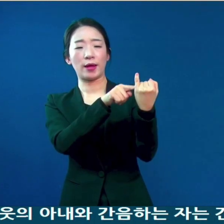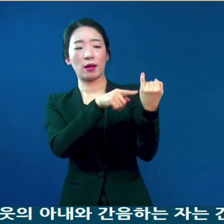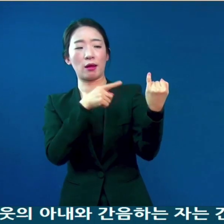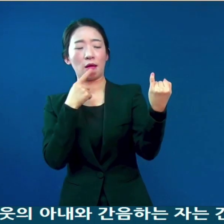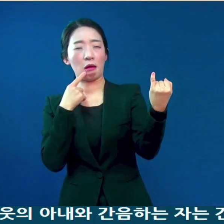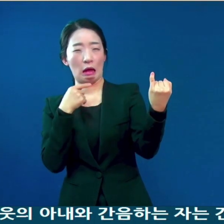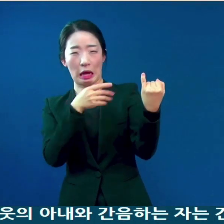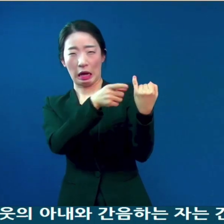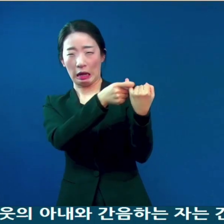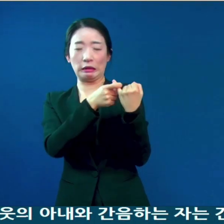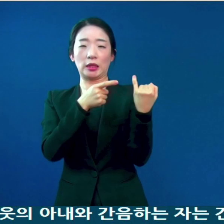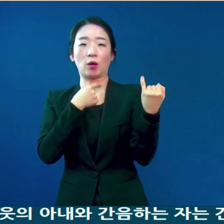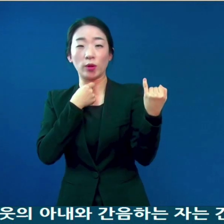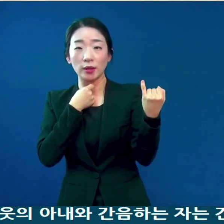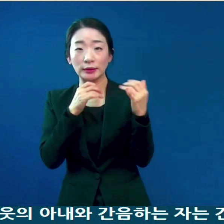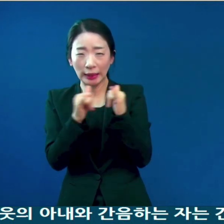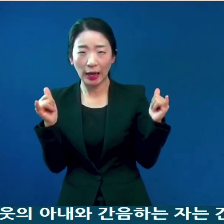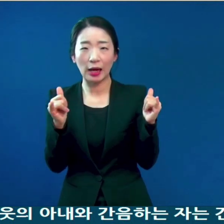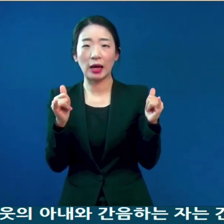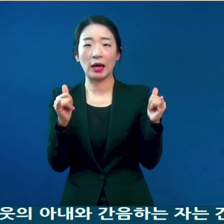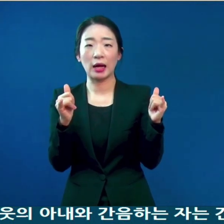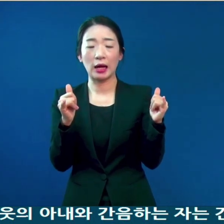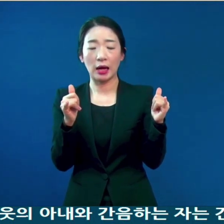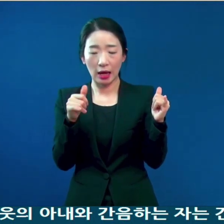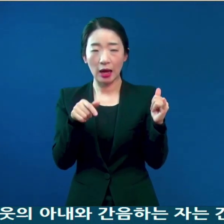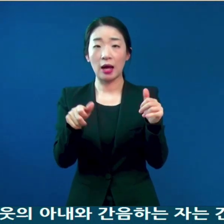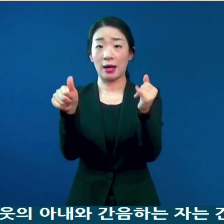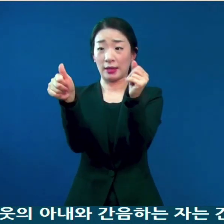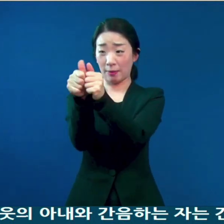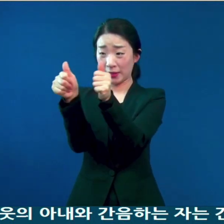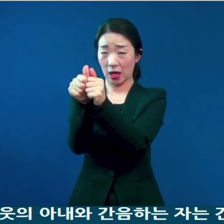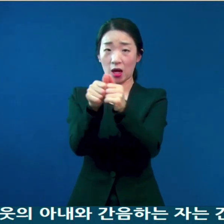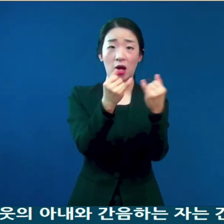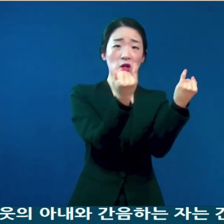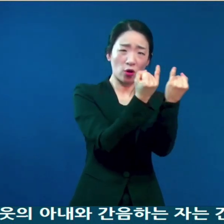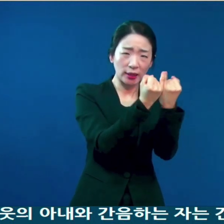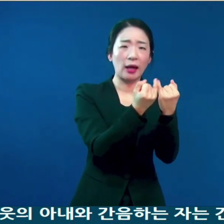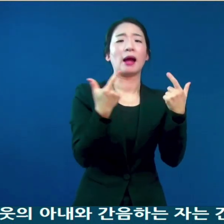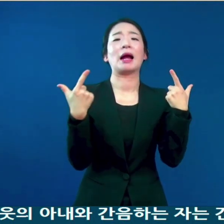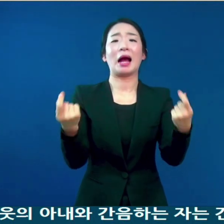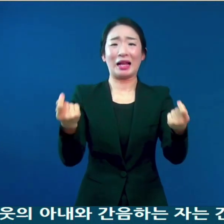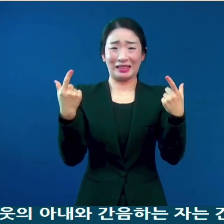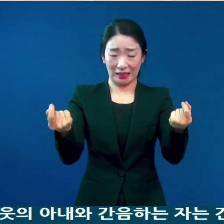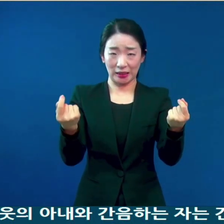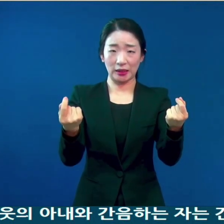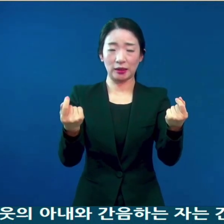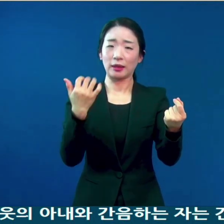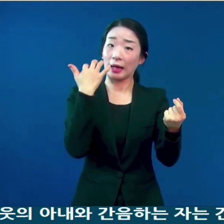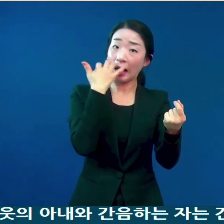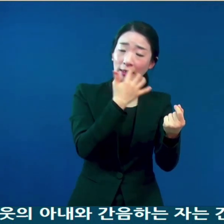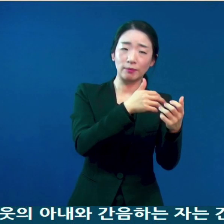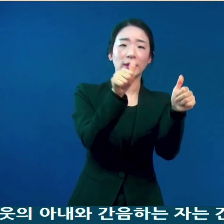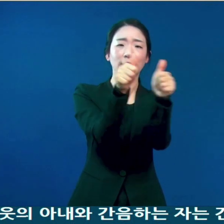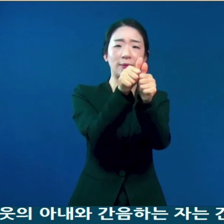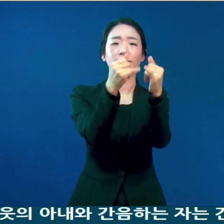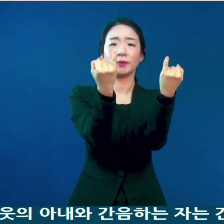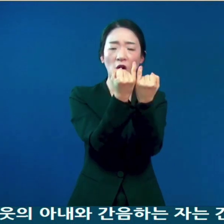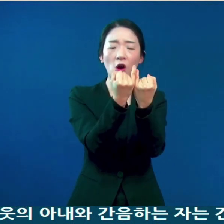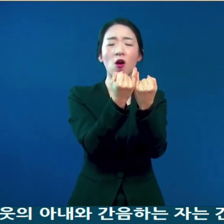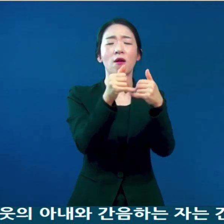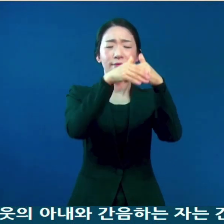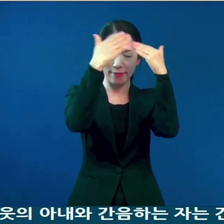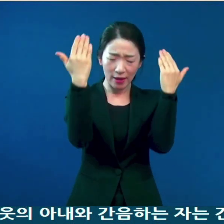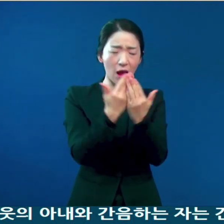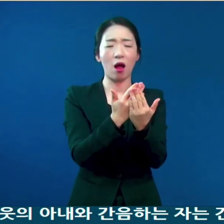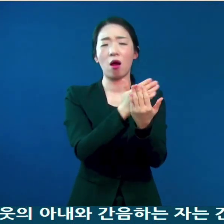남의 아내와 간음하는 자, 이 남자를 벌하는데 같이 여자도 벌어라 이렇게 돼 있어요. 그럼 오늘 어떻게 된 겁니까? 남자